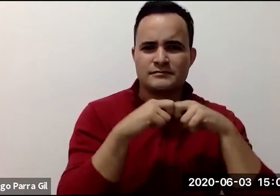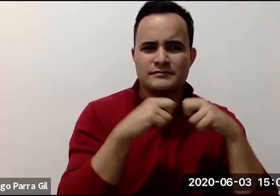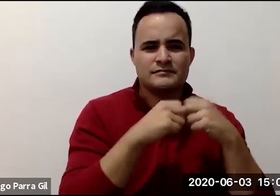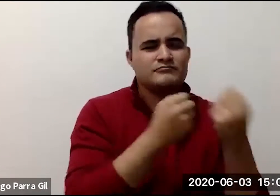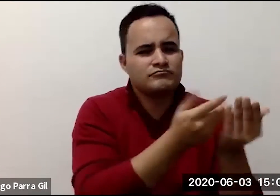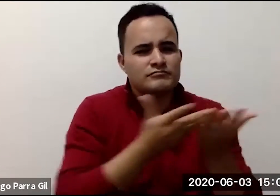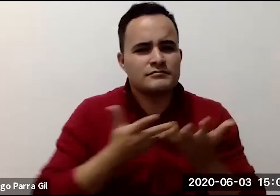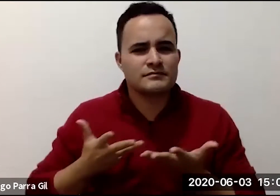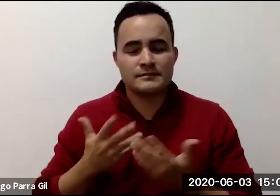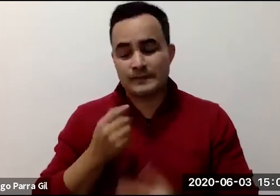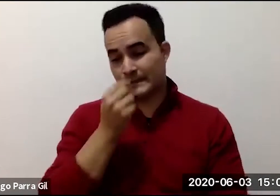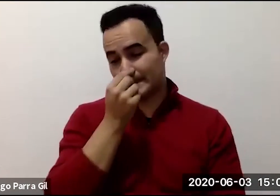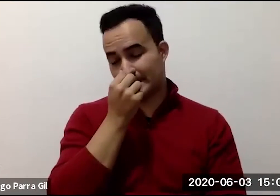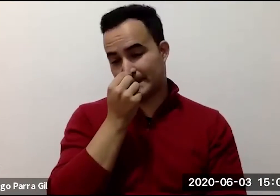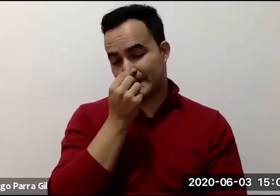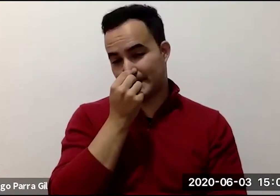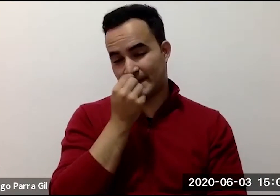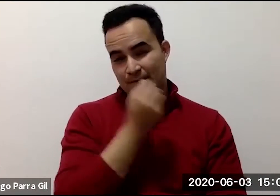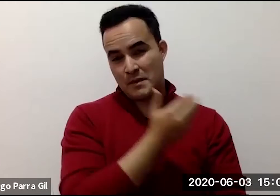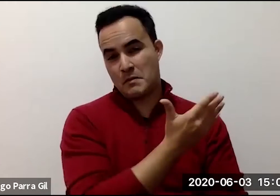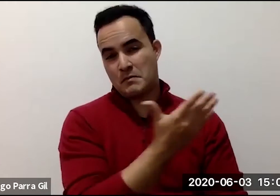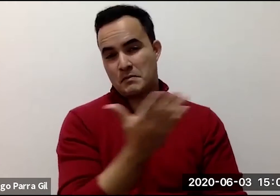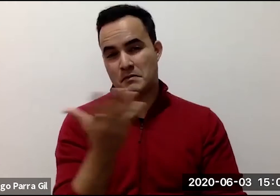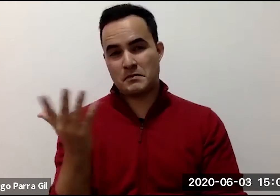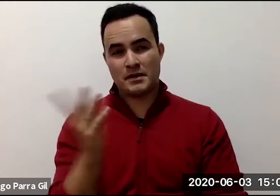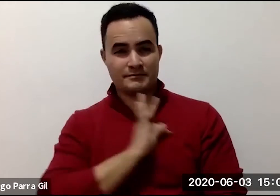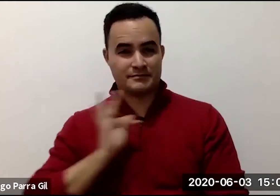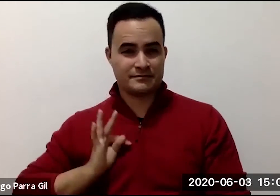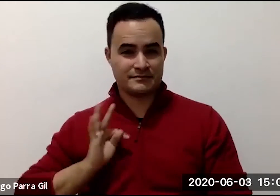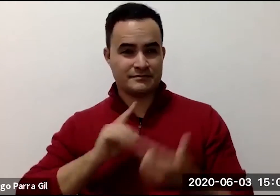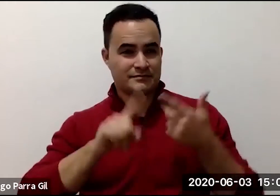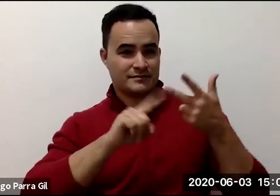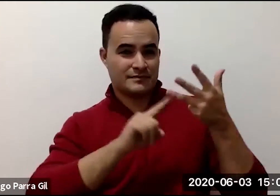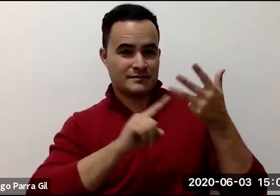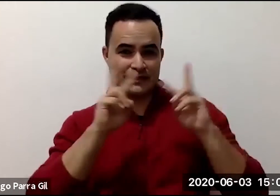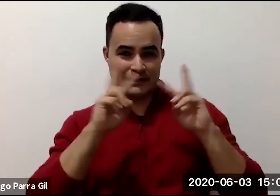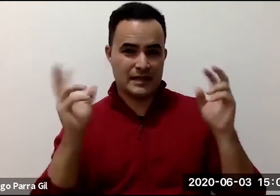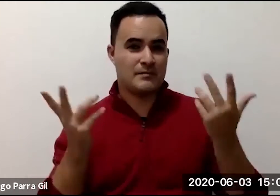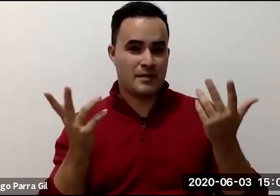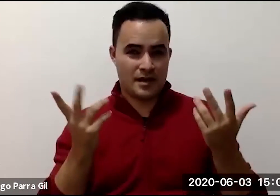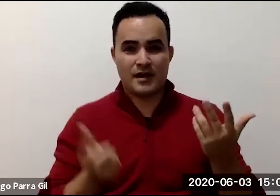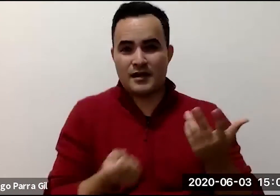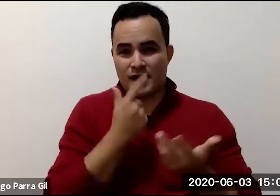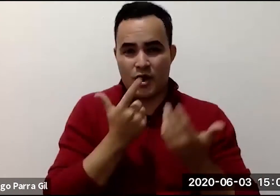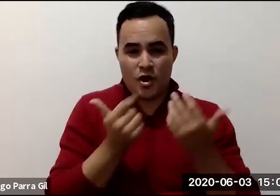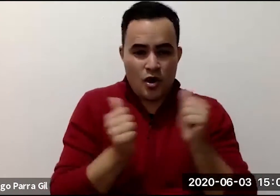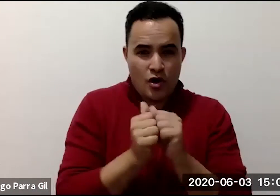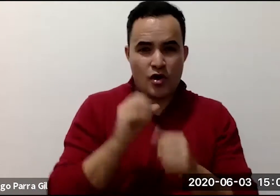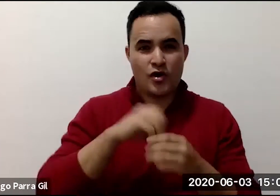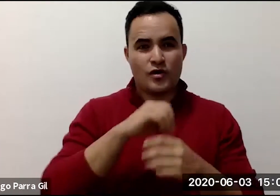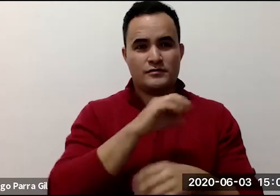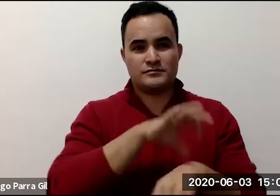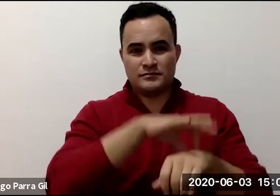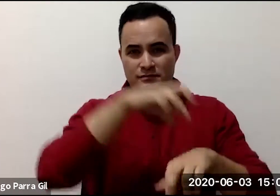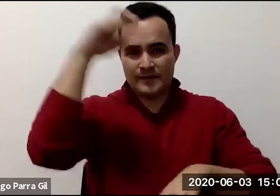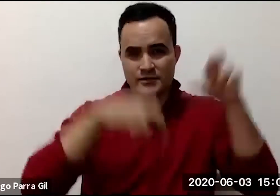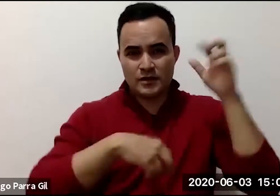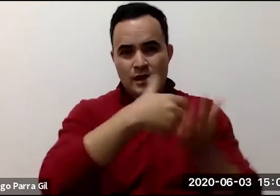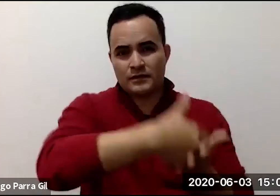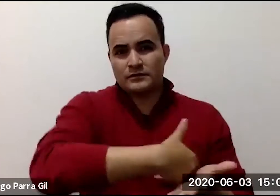mercado de los tratamientos psicofarmacológicos. Nombro la industria de la